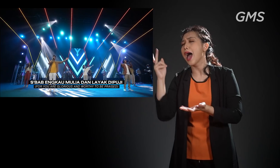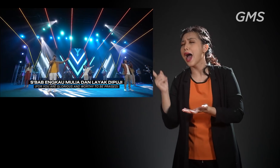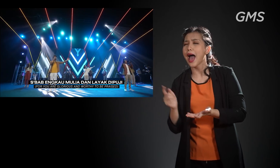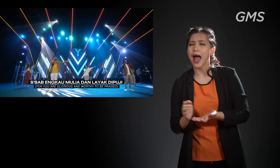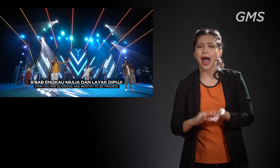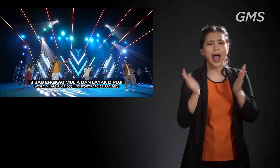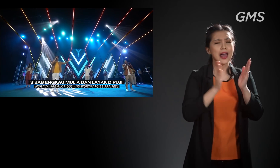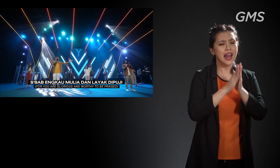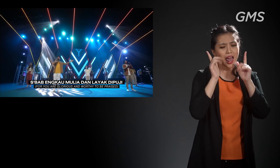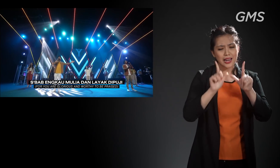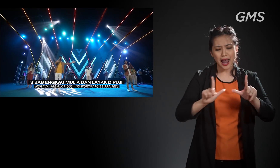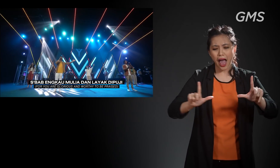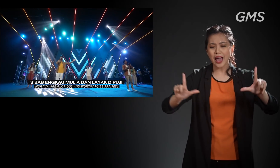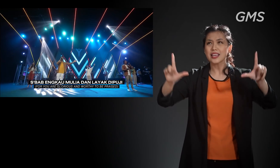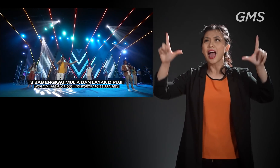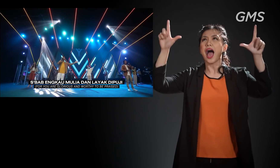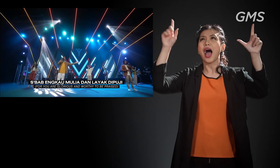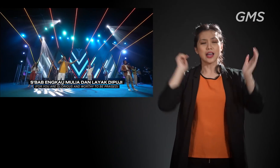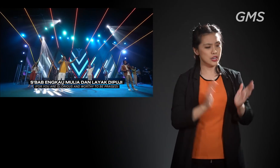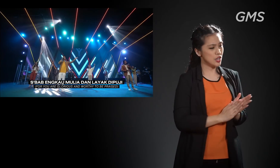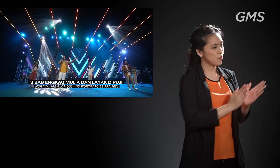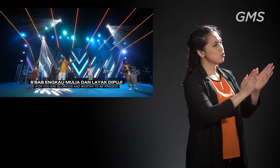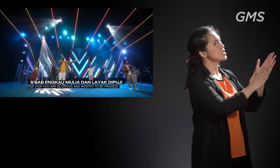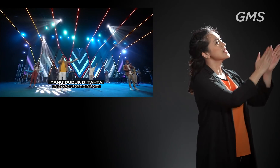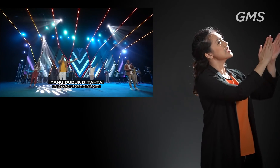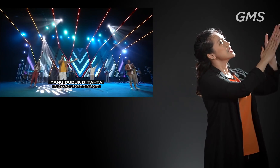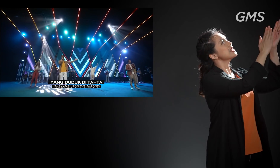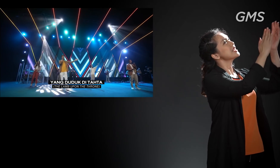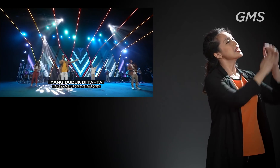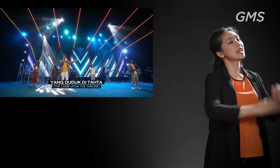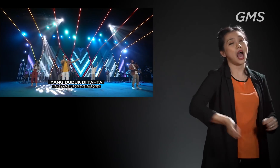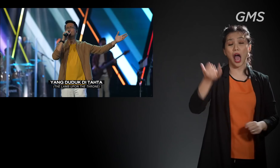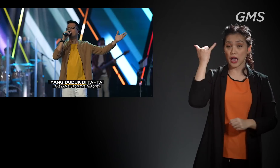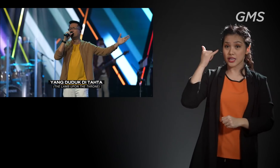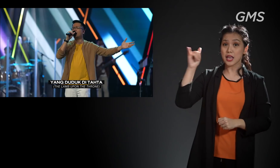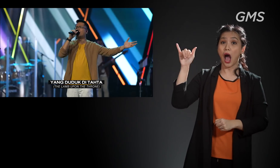mulia dan layak dipuji,